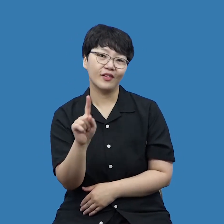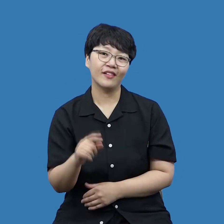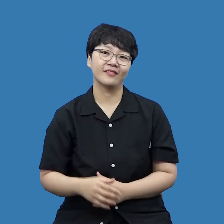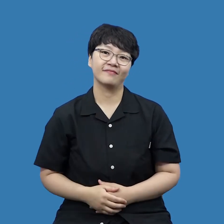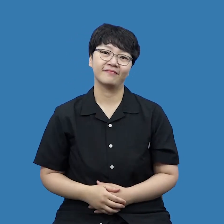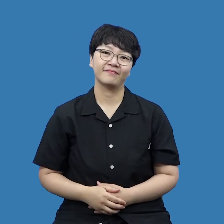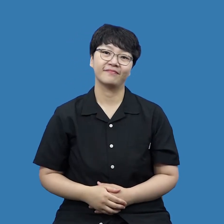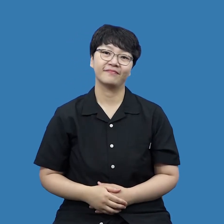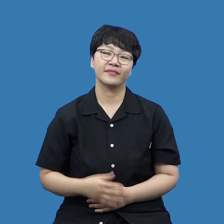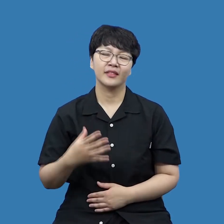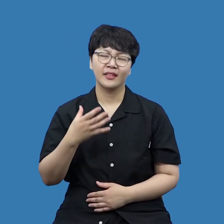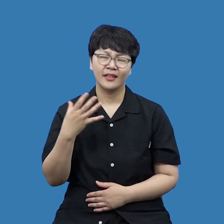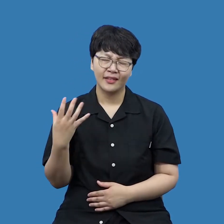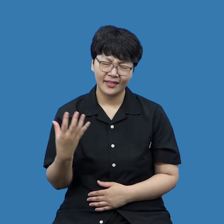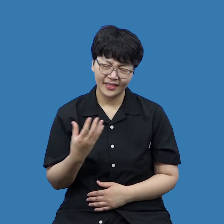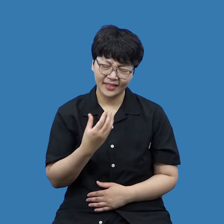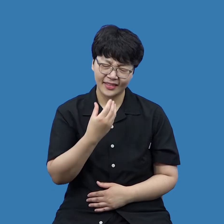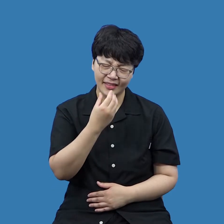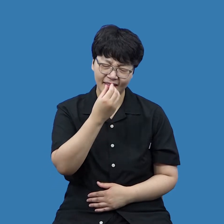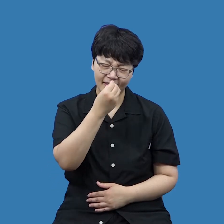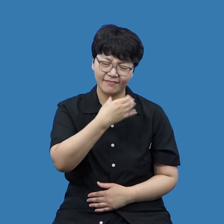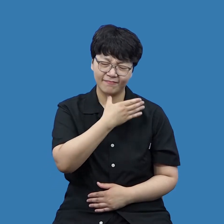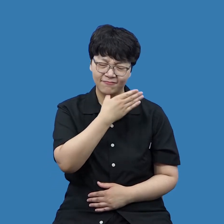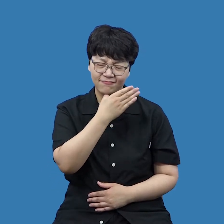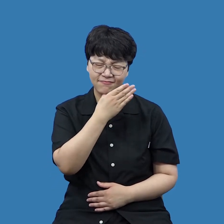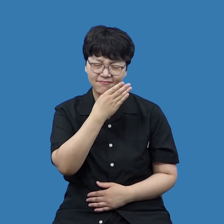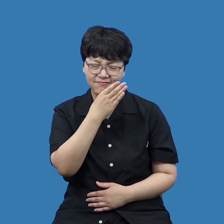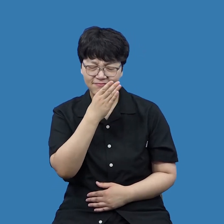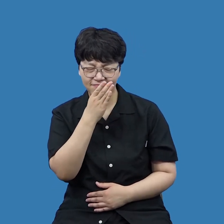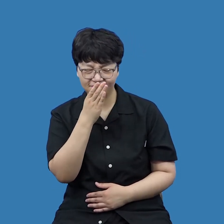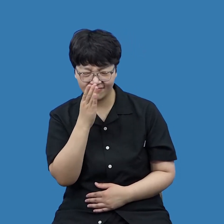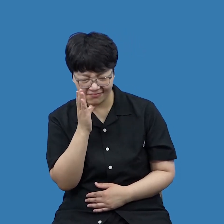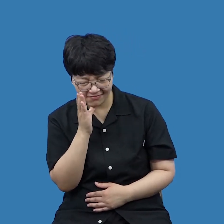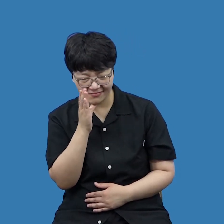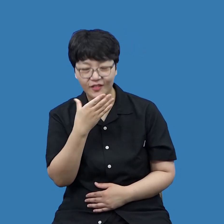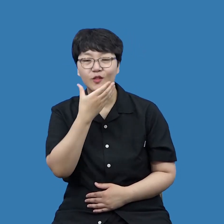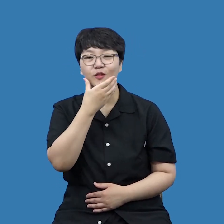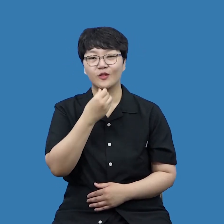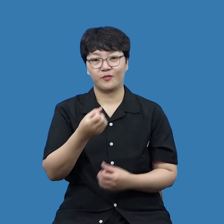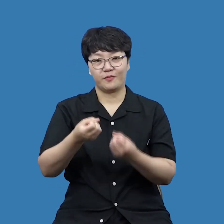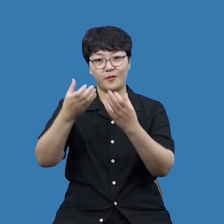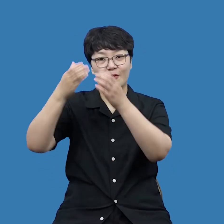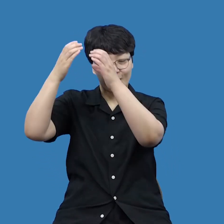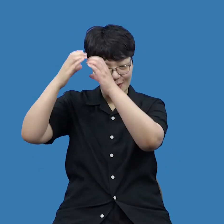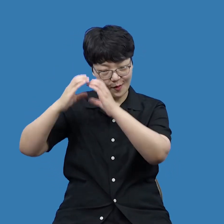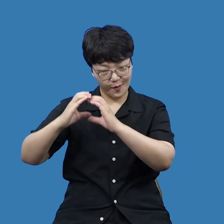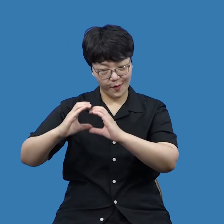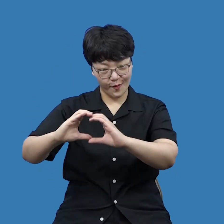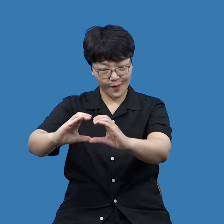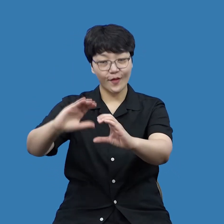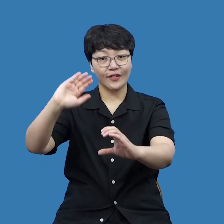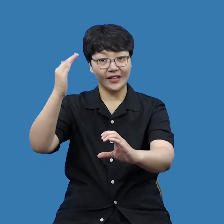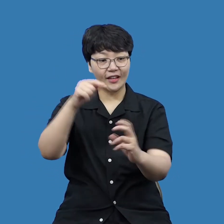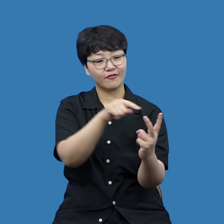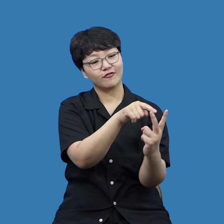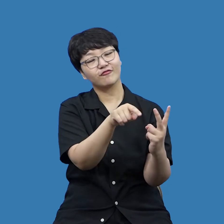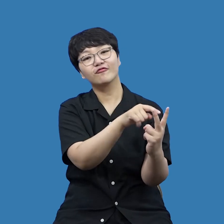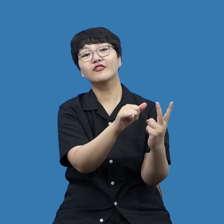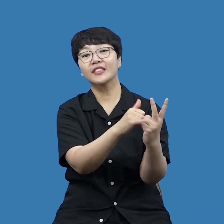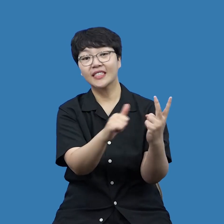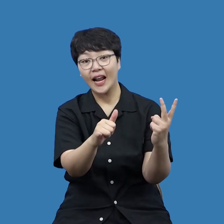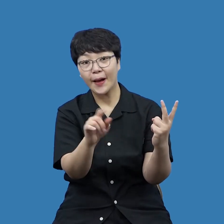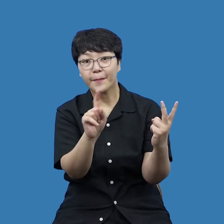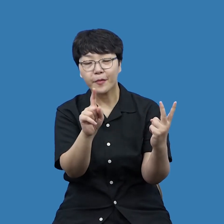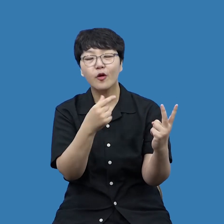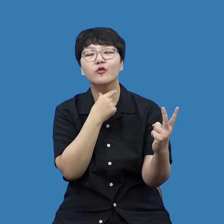경건하게 늙어간 사람, 축복의 통로가 된 사람들, 그들에게 경건한 꿈이 있었어요.